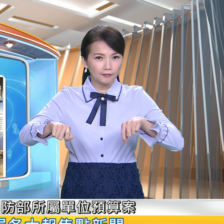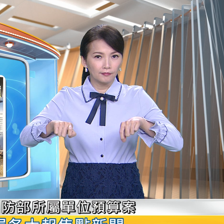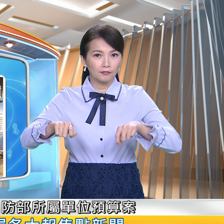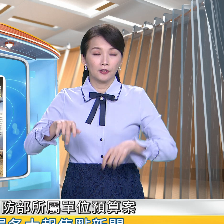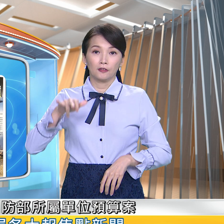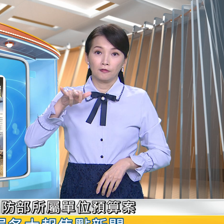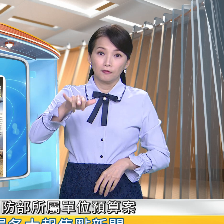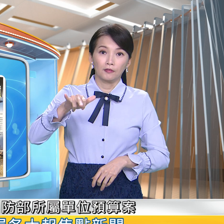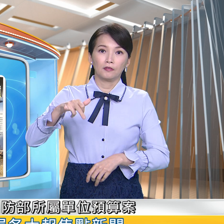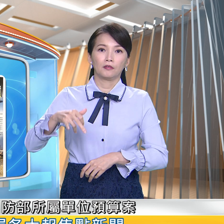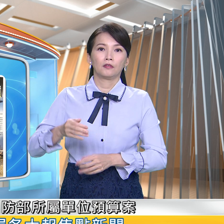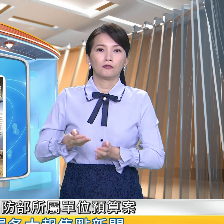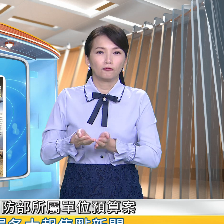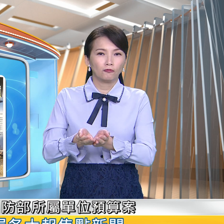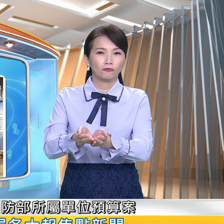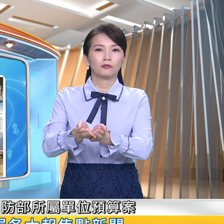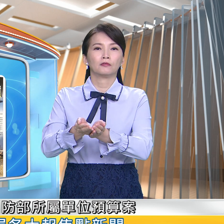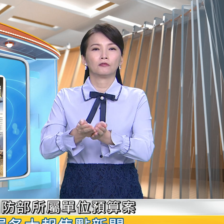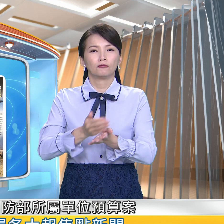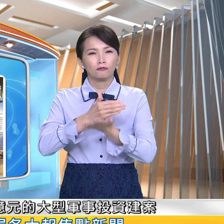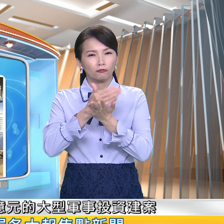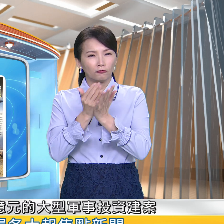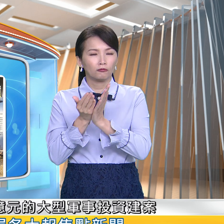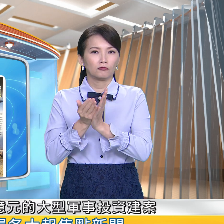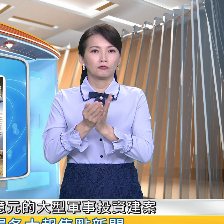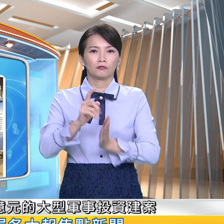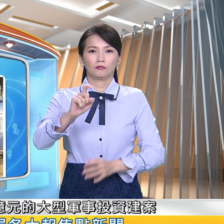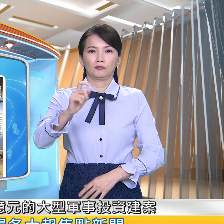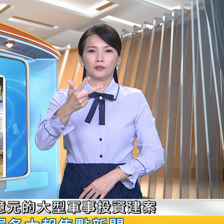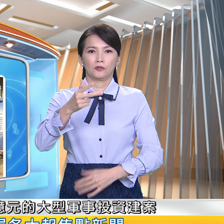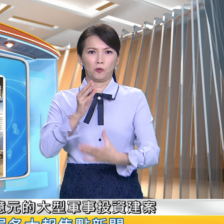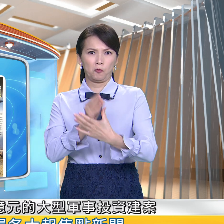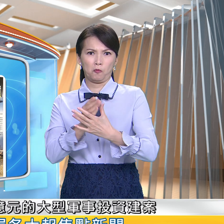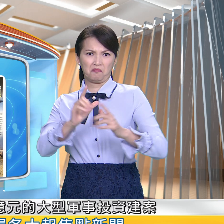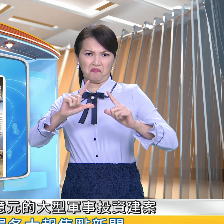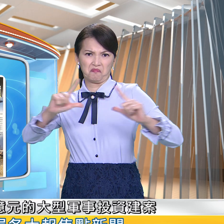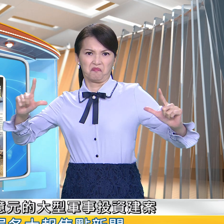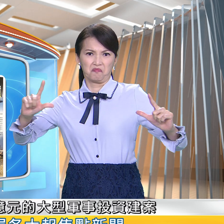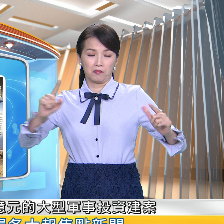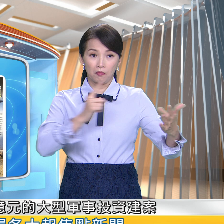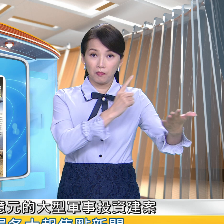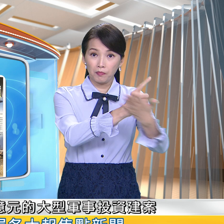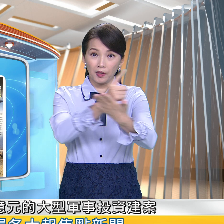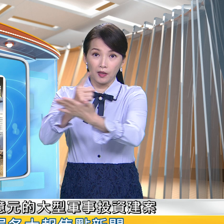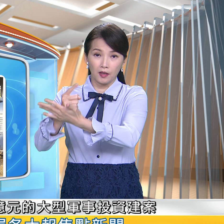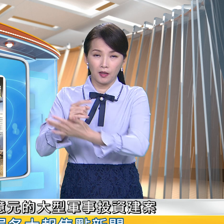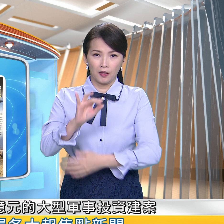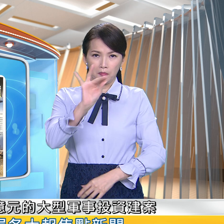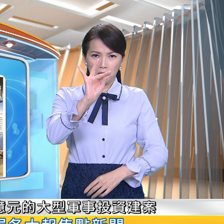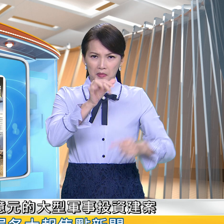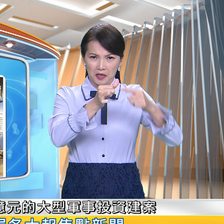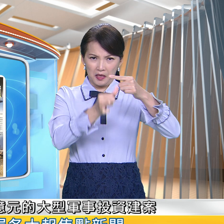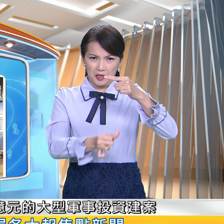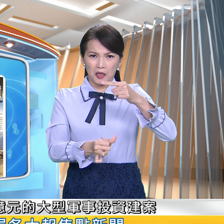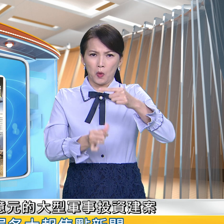部所属单位预算案，有17项超过100亿元的大型军事投资建